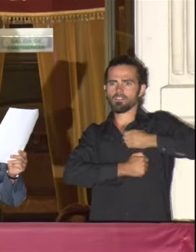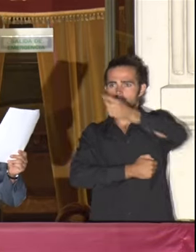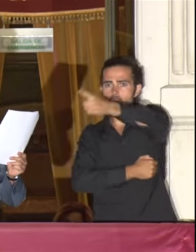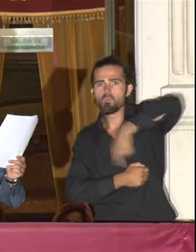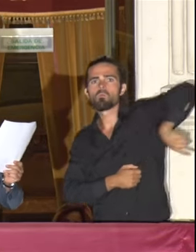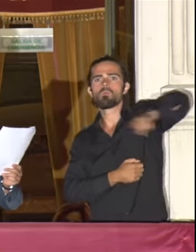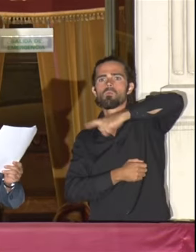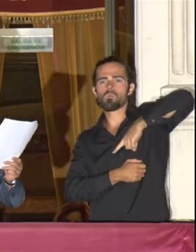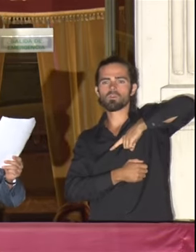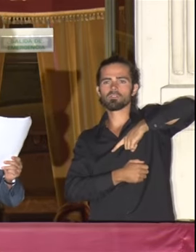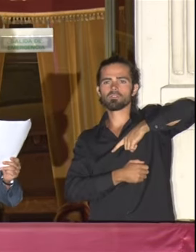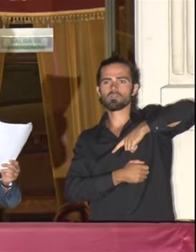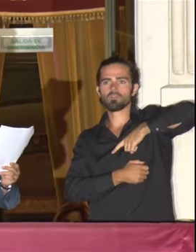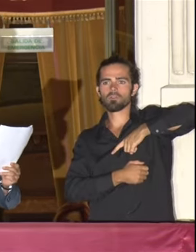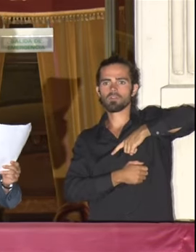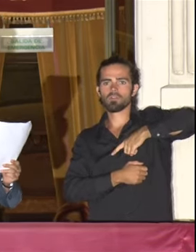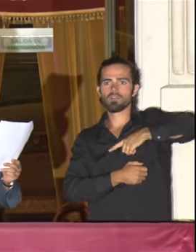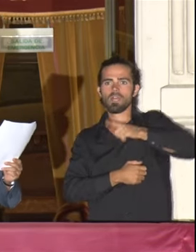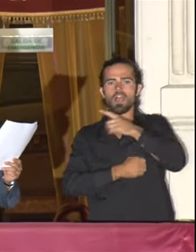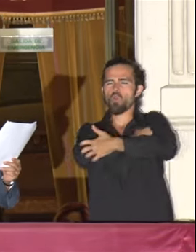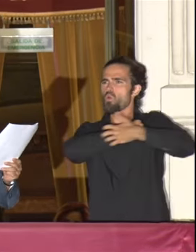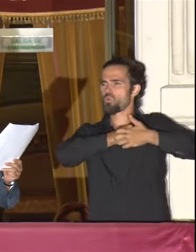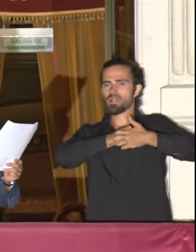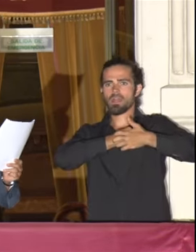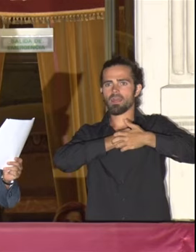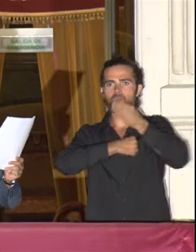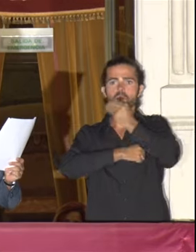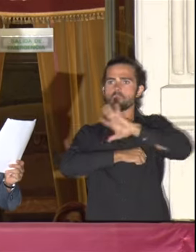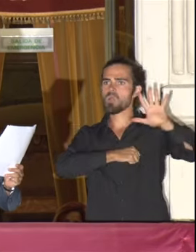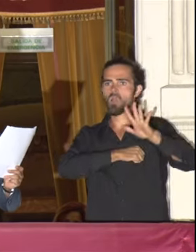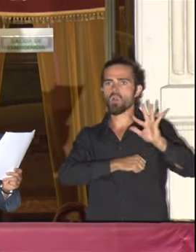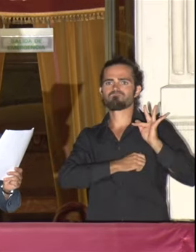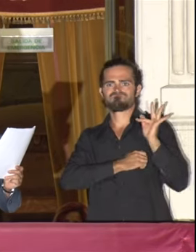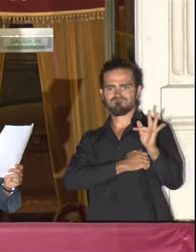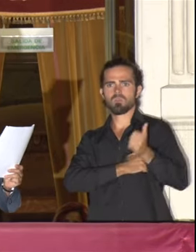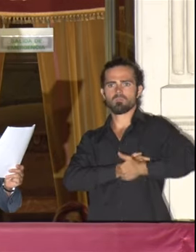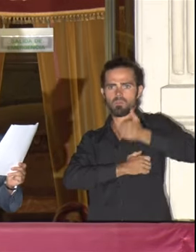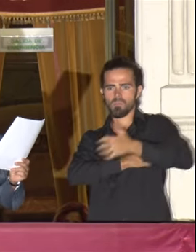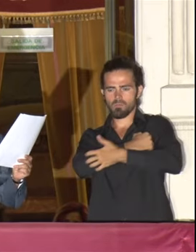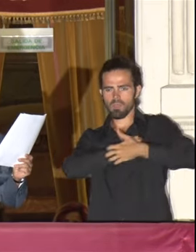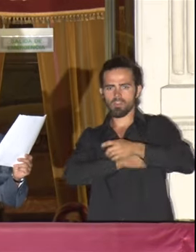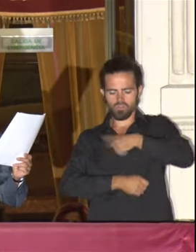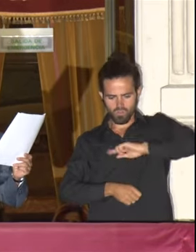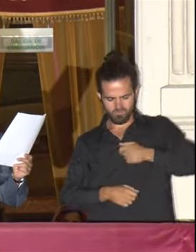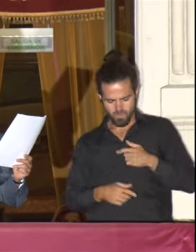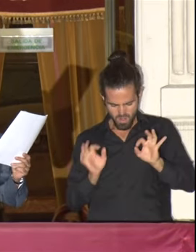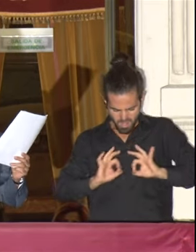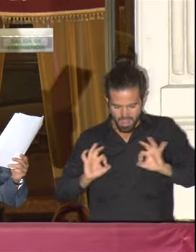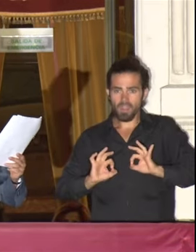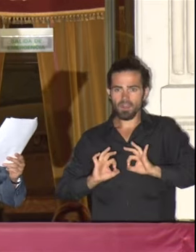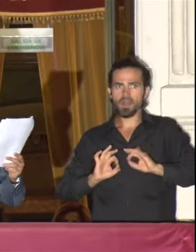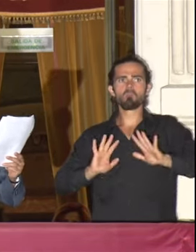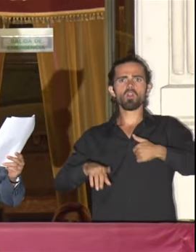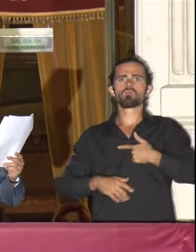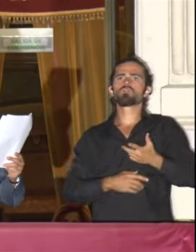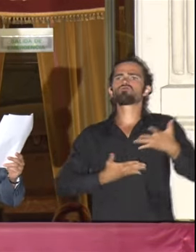atesoráis la más meritoria de las humildades, la de creer que no se es nada cuando se es